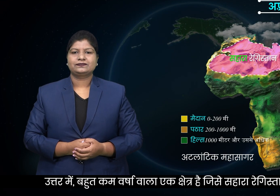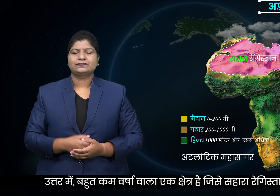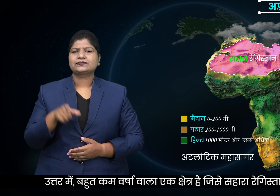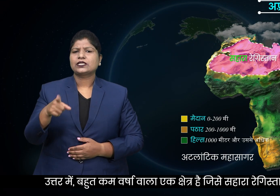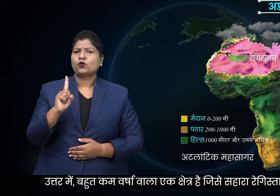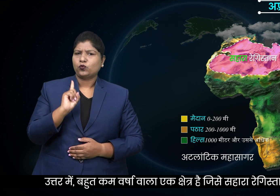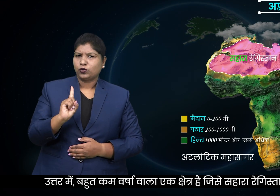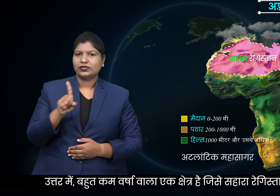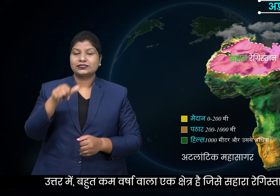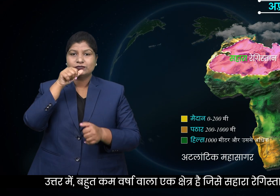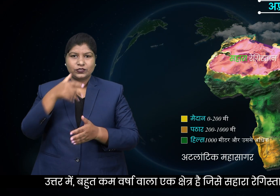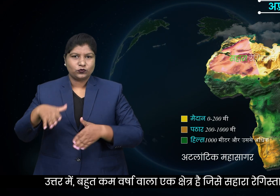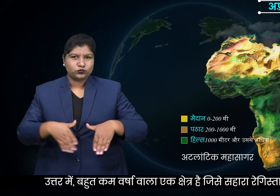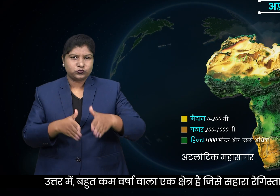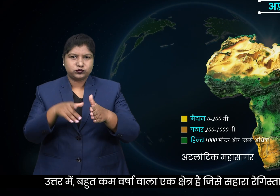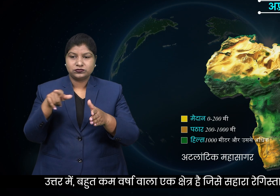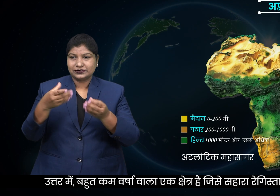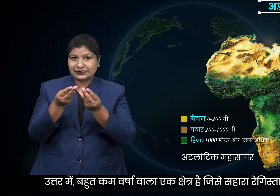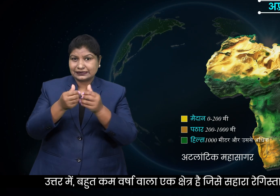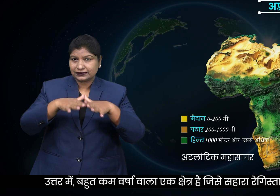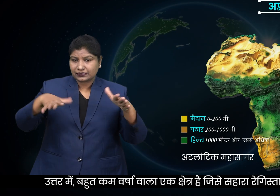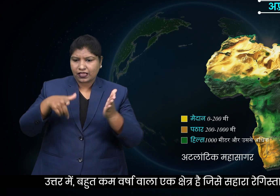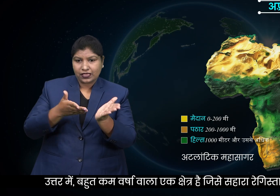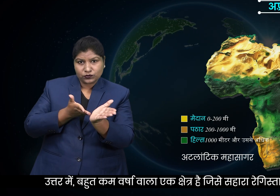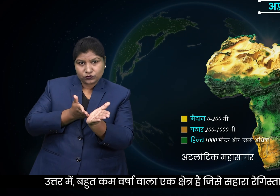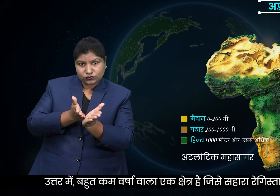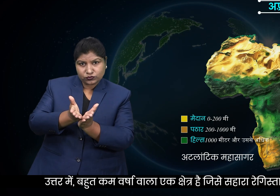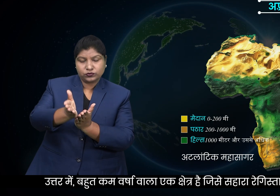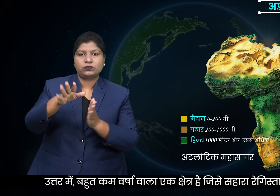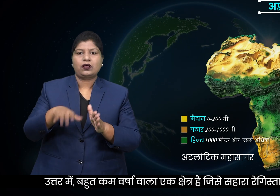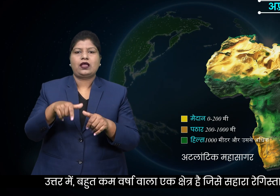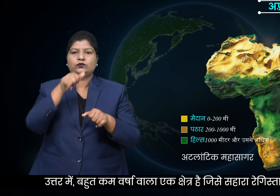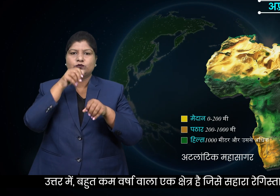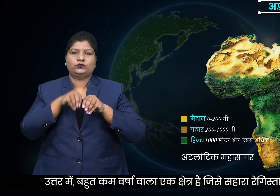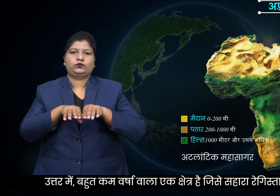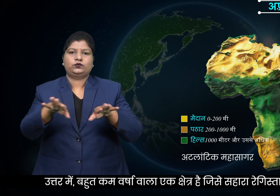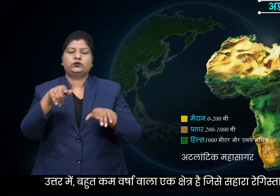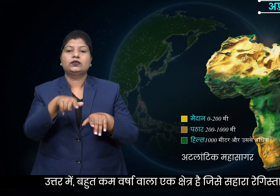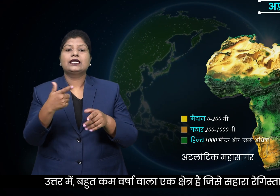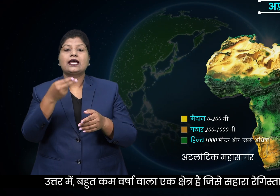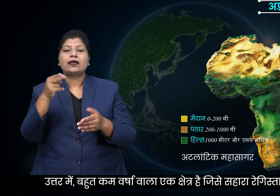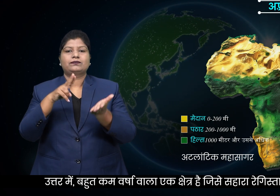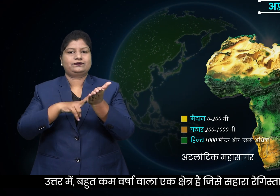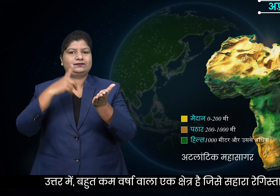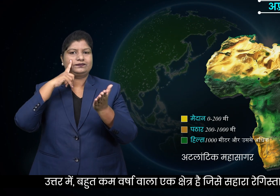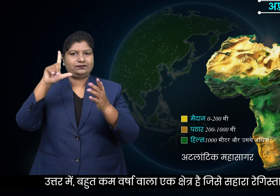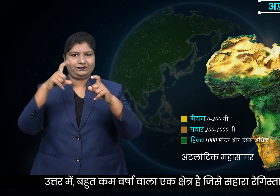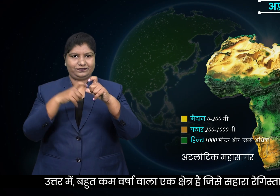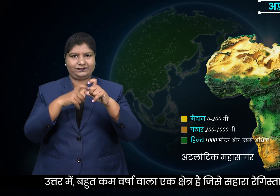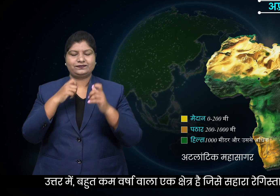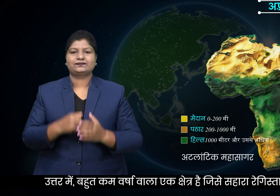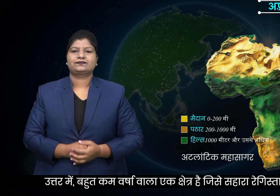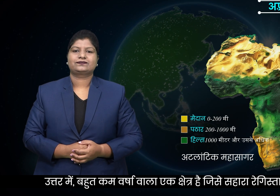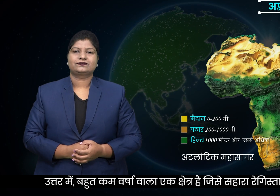उत्तर में बहुत कम वर्षा वाला एक क्षेत्र है जिसे सहारा रेगिस्तान कहा जाता है।